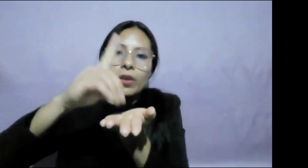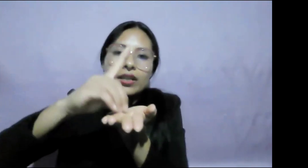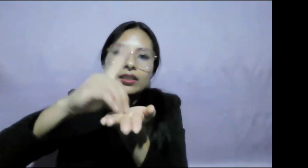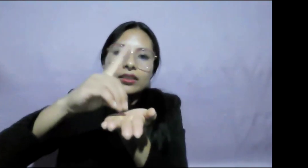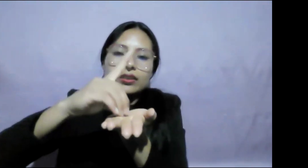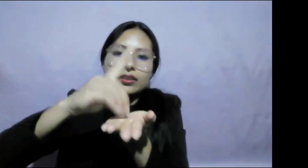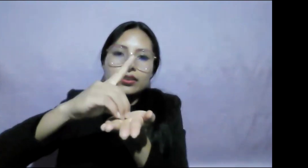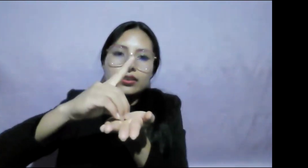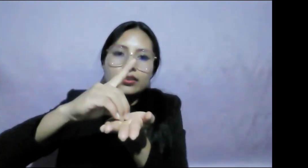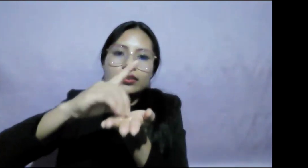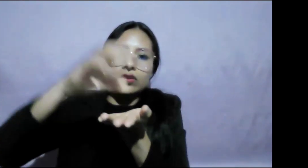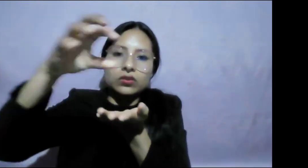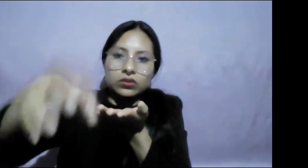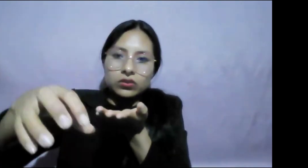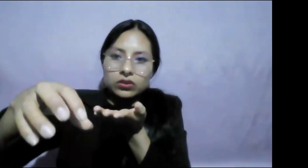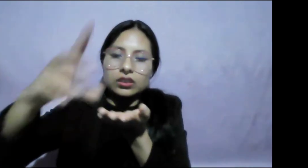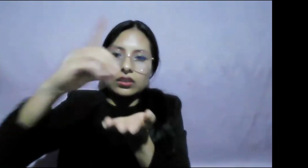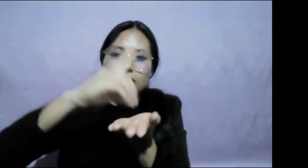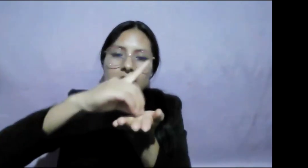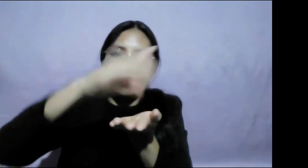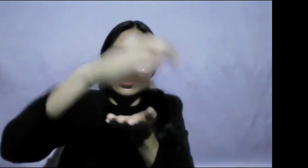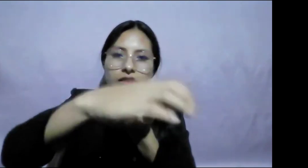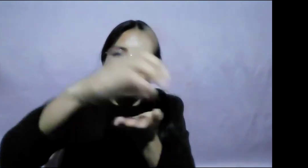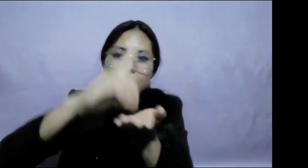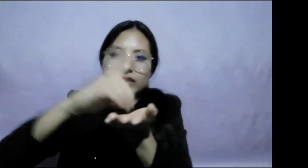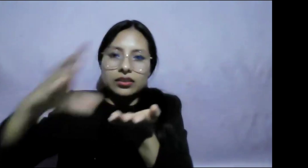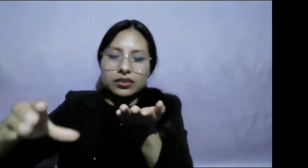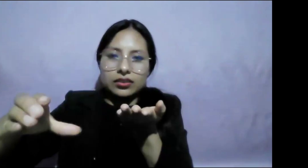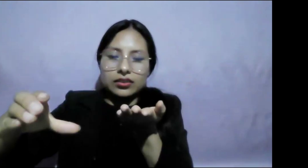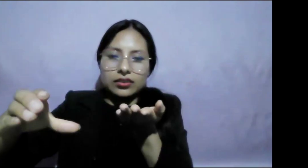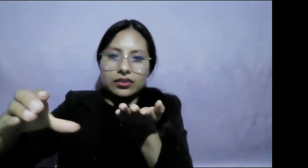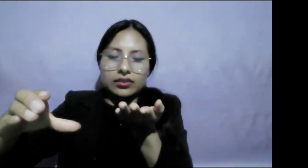así y no se olviden la seña de